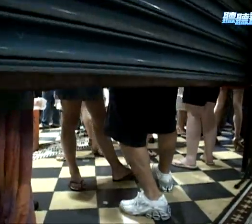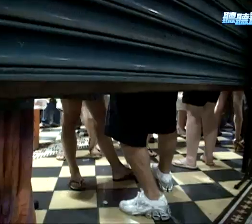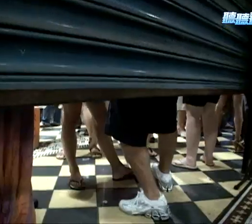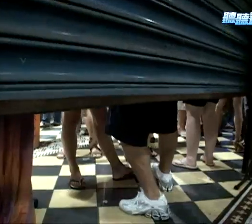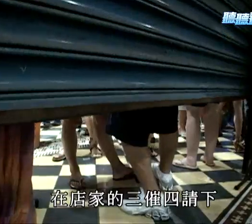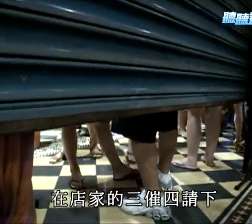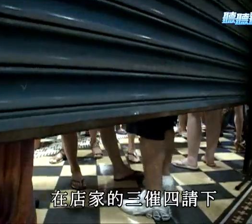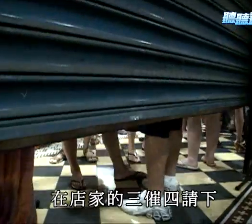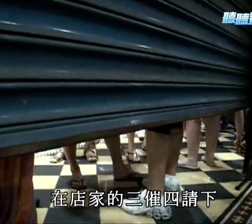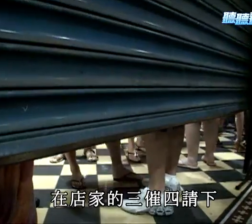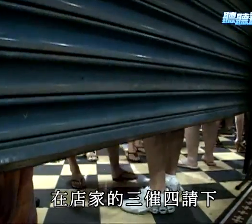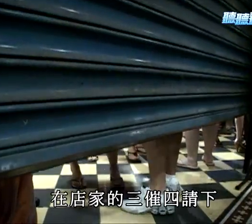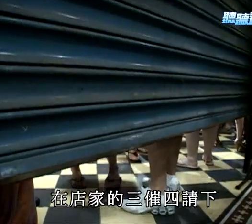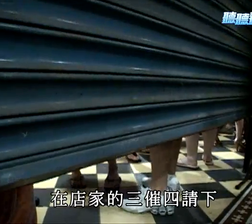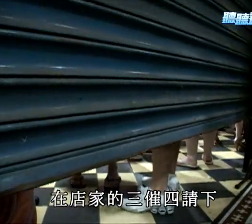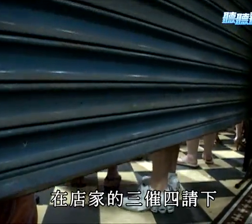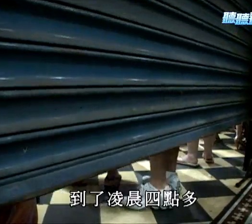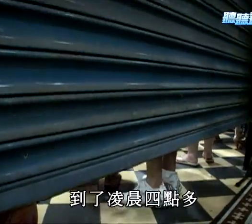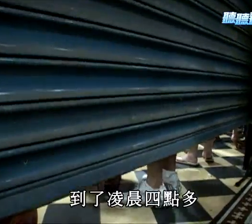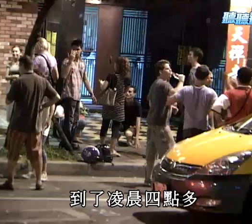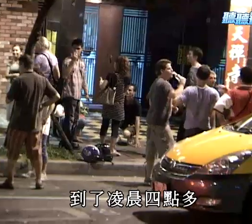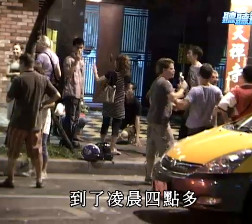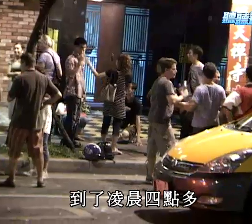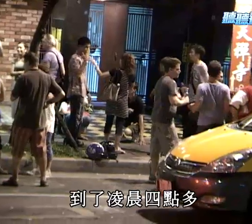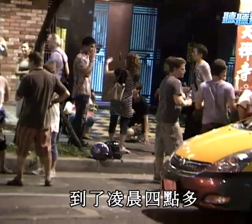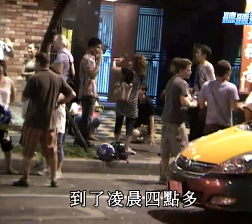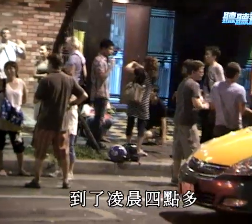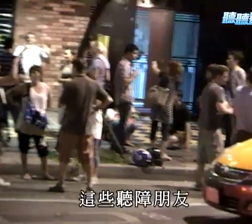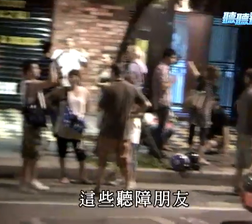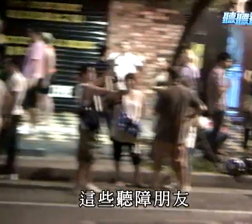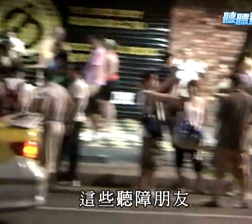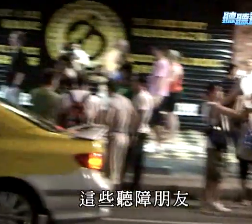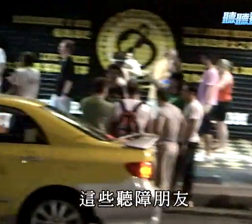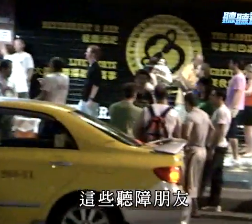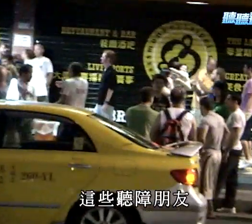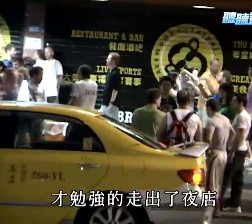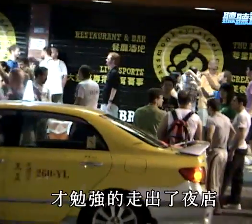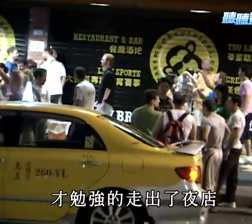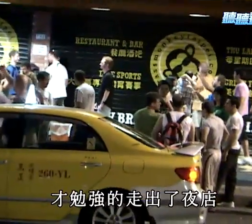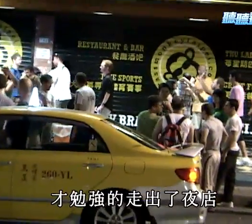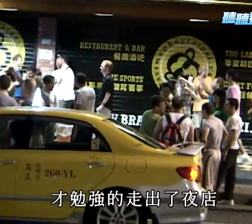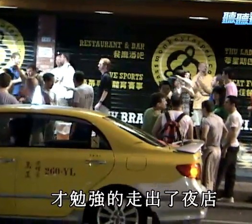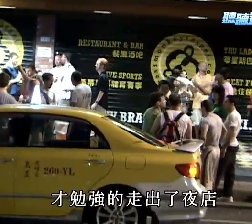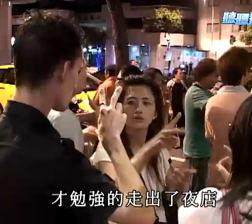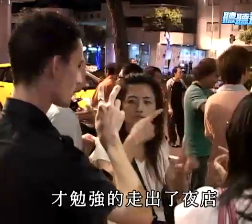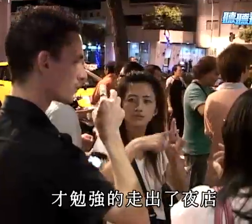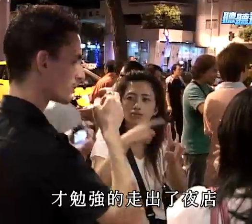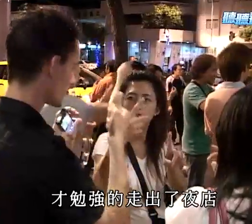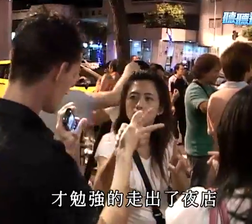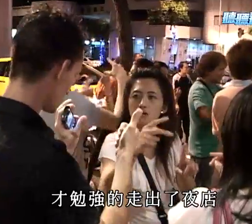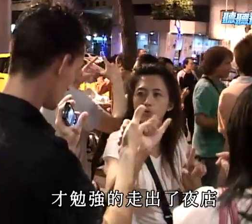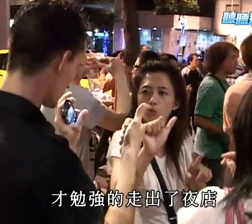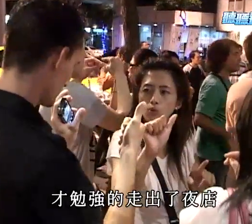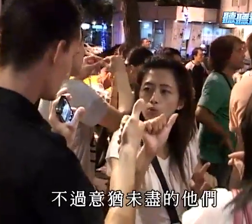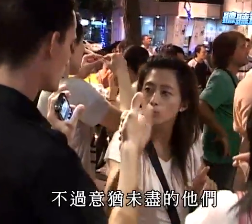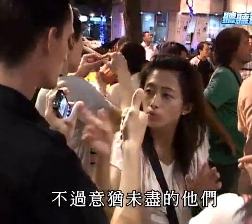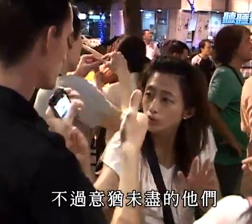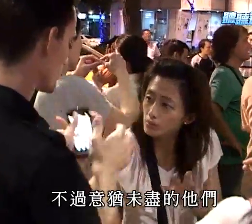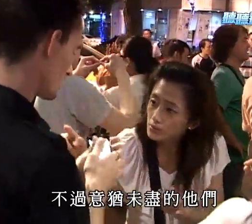在店家的三催四请下，到了凌晨四点多，这些听障朋友才勉强地走出了夜店。不过意犹未尽的他